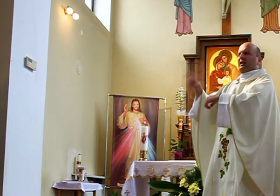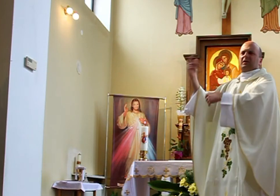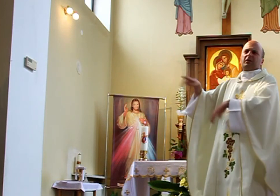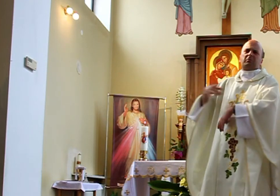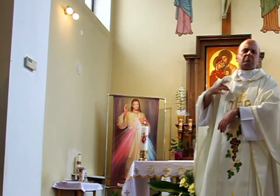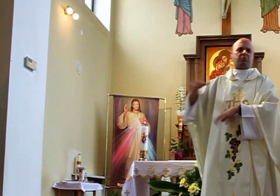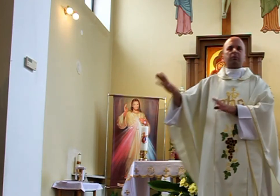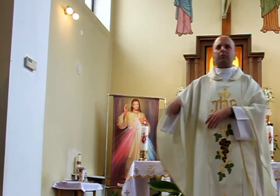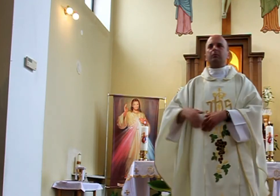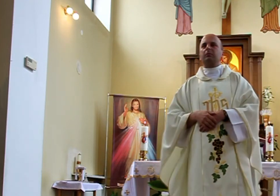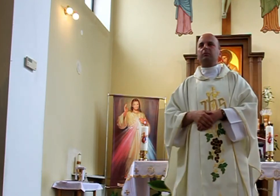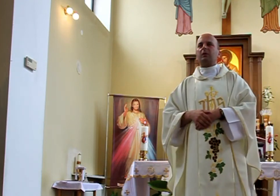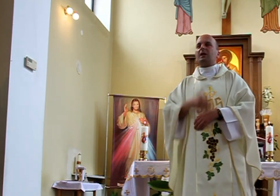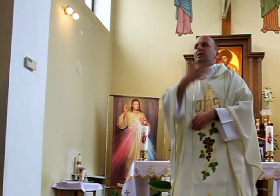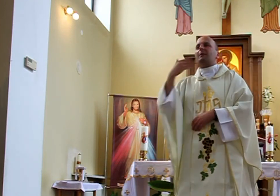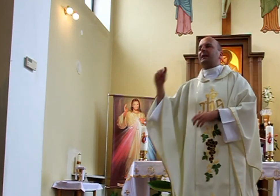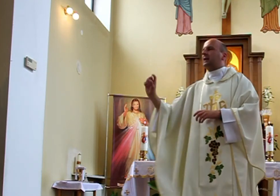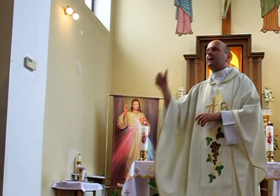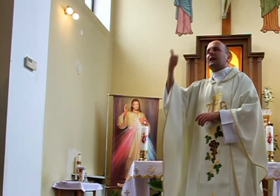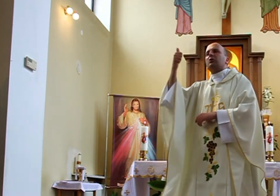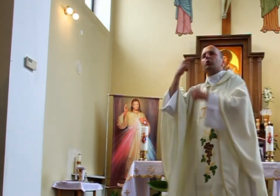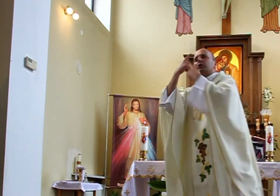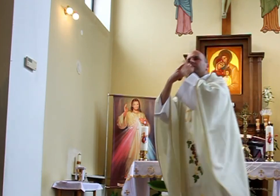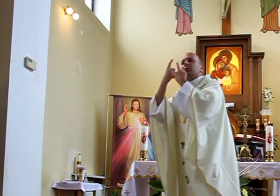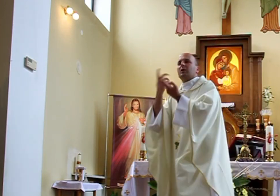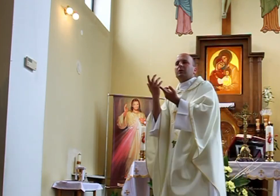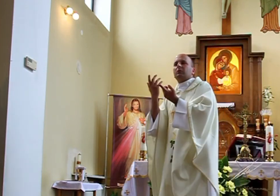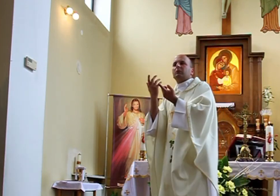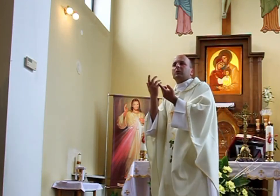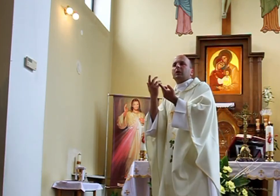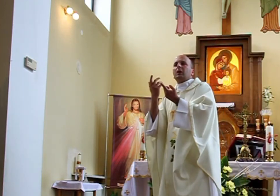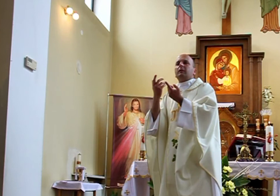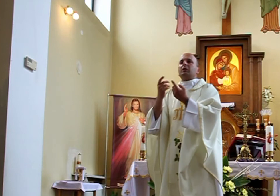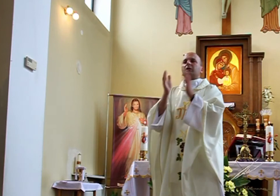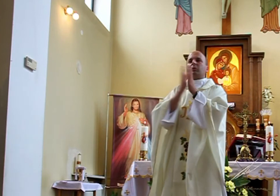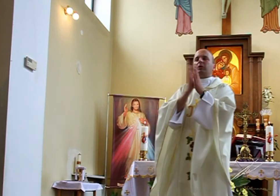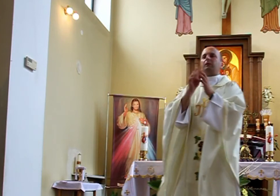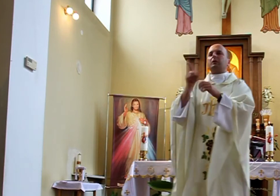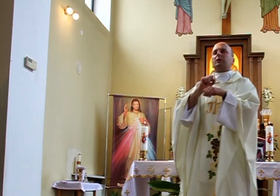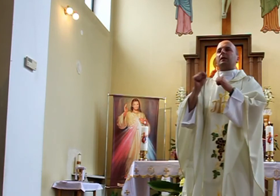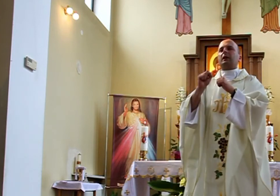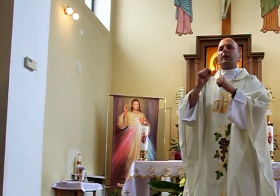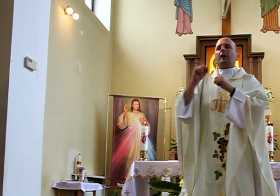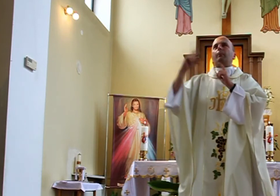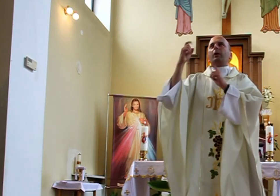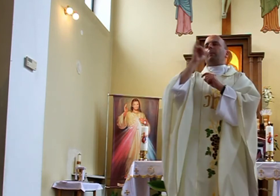chcę. Nie ma takiej jedności myślenia. I właśnie modlitwa to jest takie